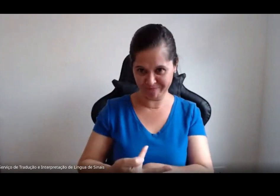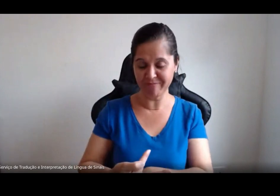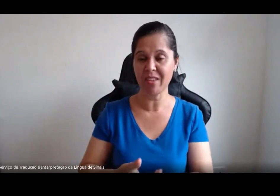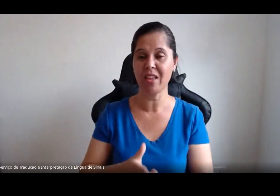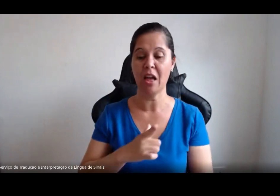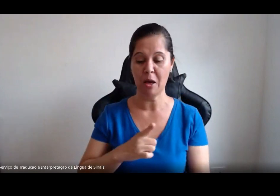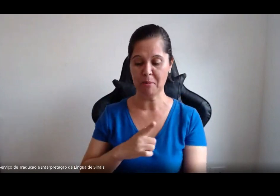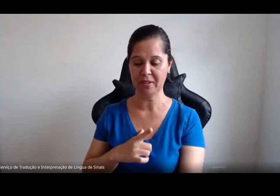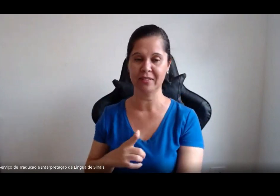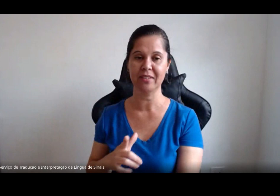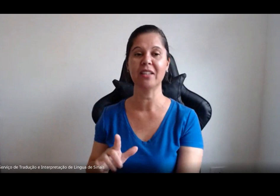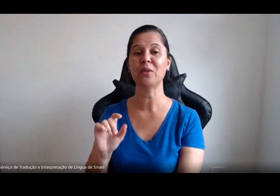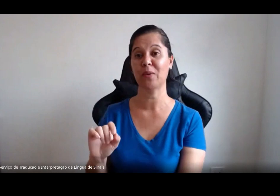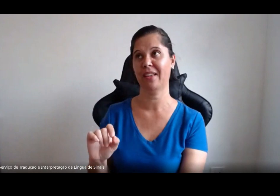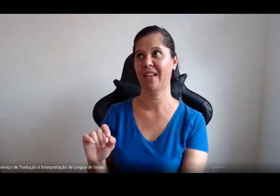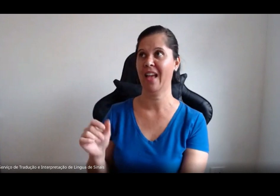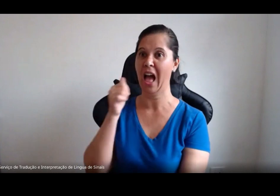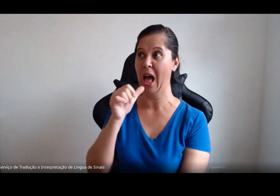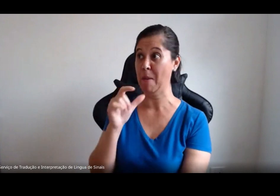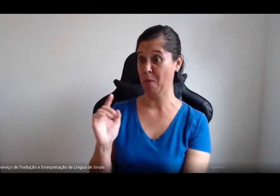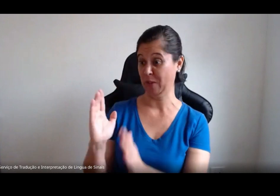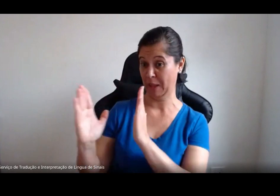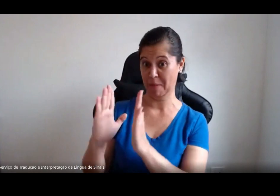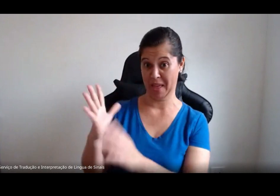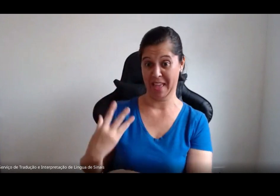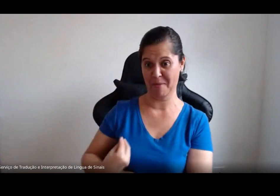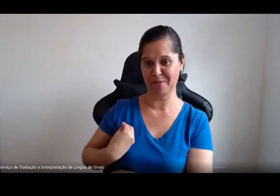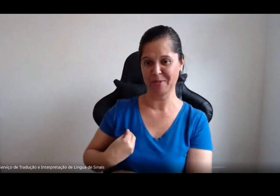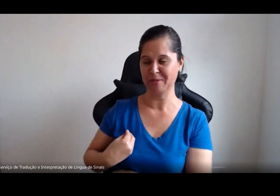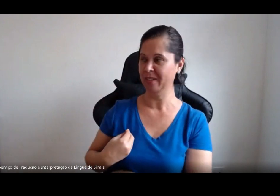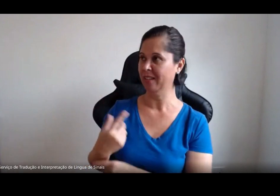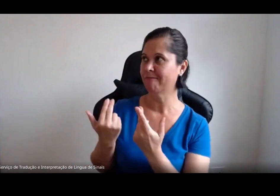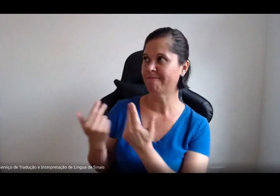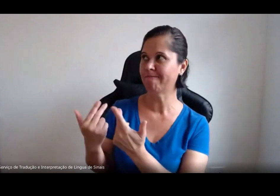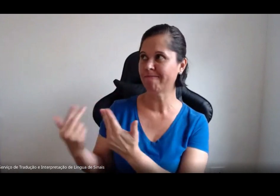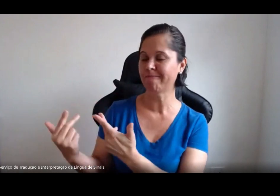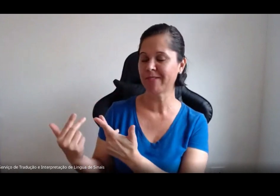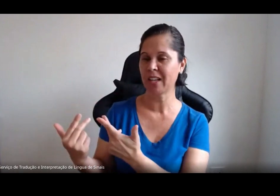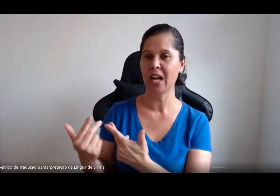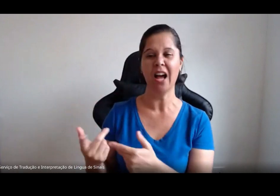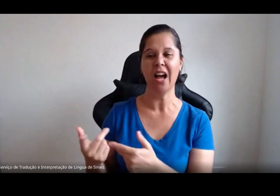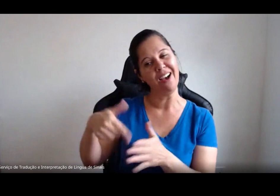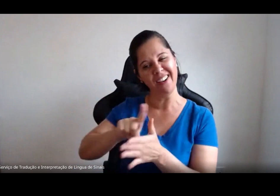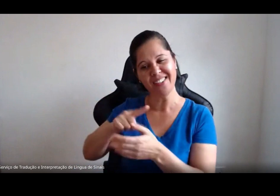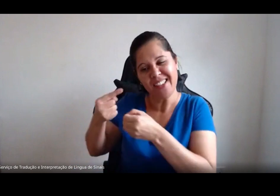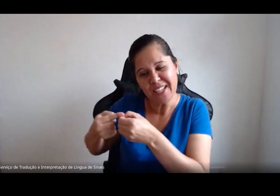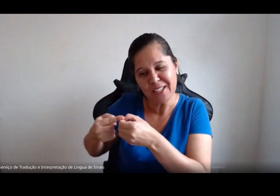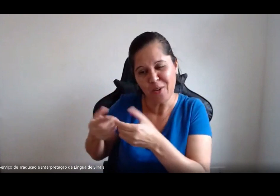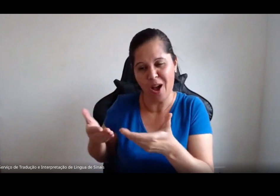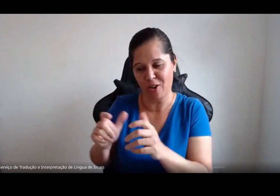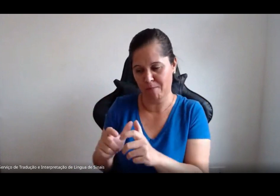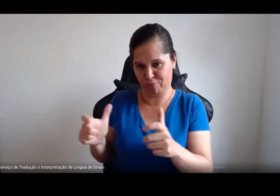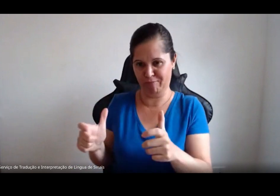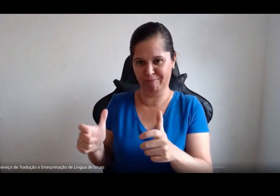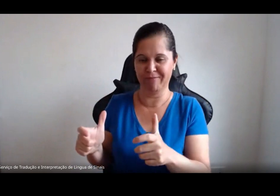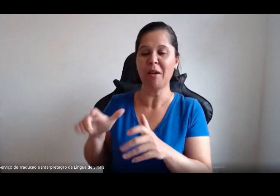Para seguir o bom caminho das moças da minha época, eu morava numa cidade interior, que agora já não é mais cidade interior, está